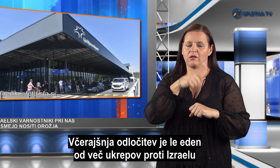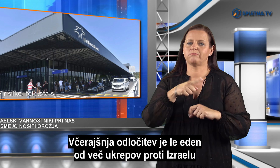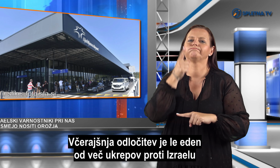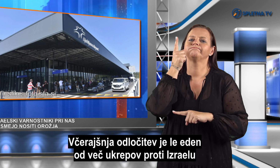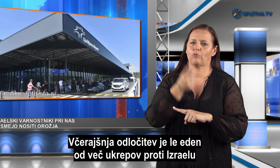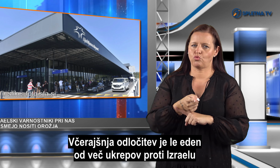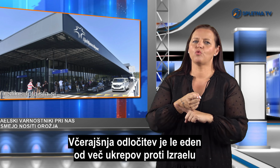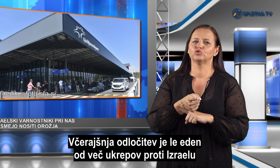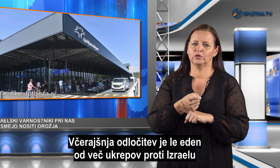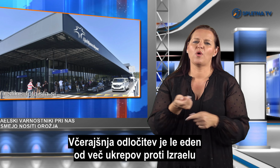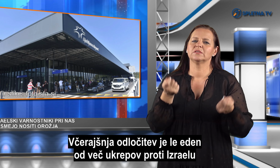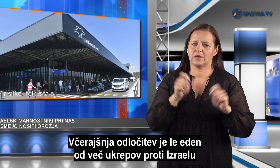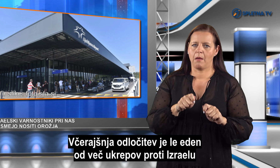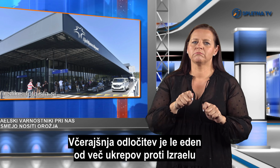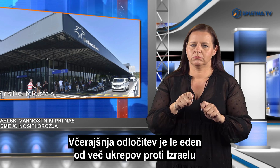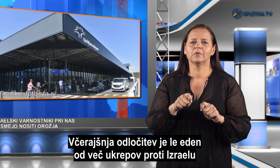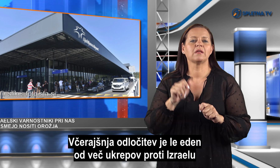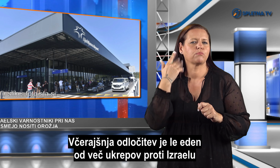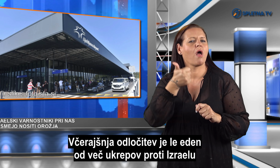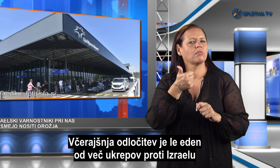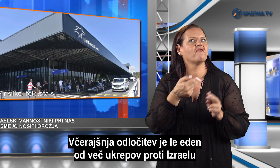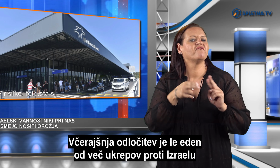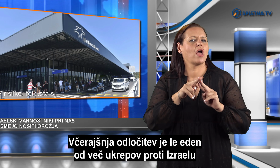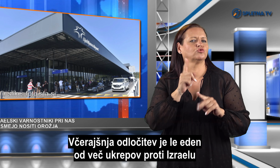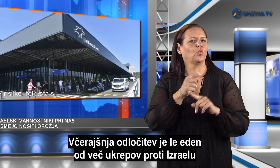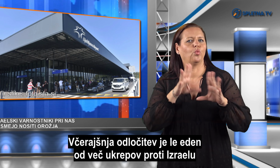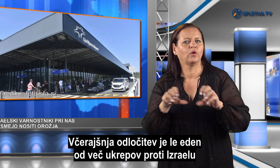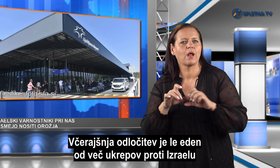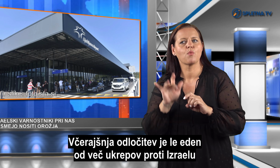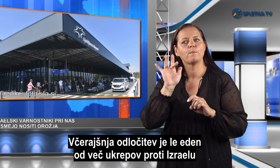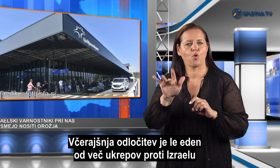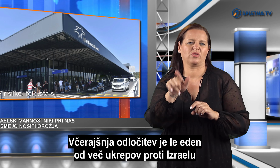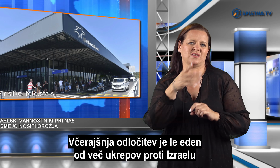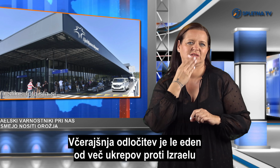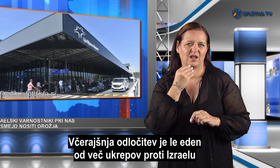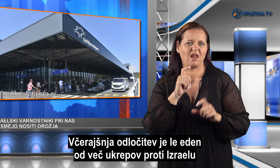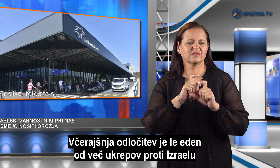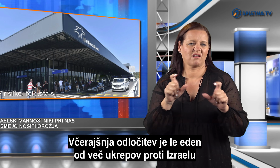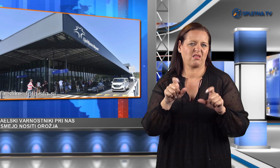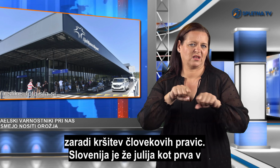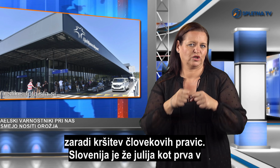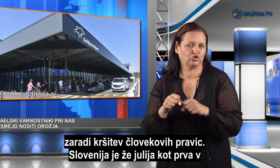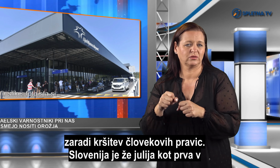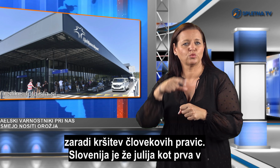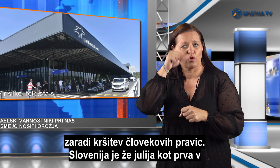Včerajšnja odločitev je le eden od več ukrepov proti Izraelu zaradi kršitev človekovih pravic.